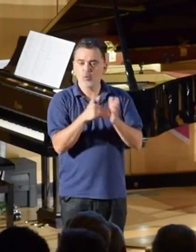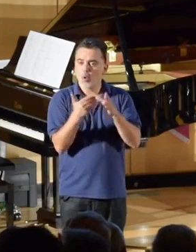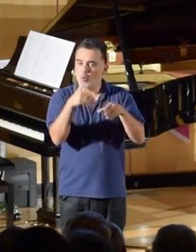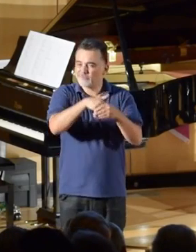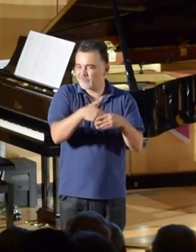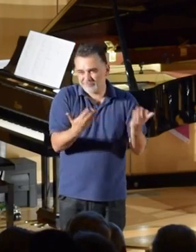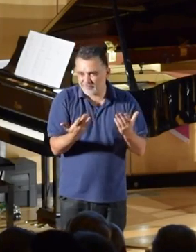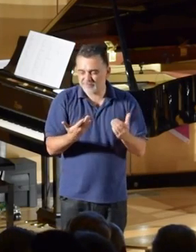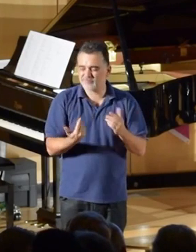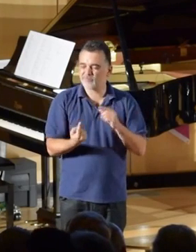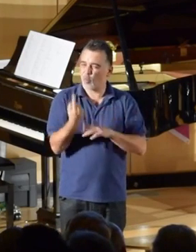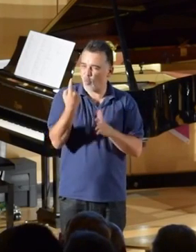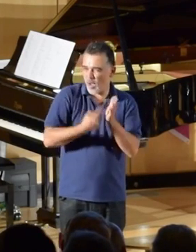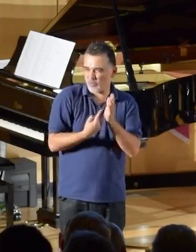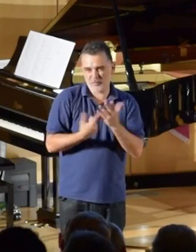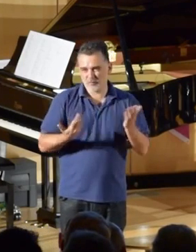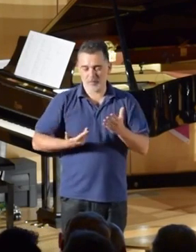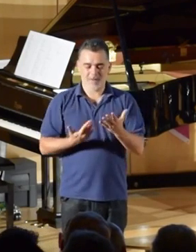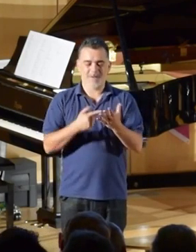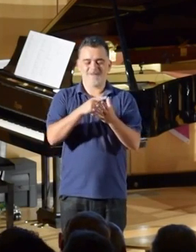Herausforderungen?